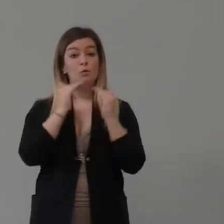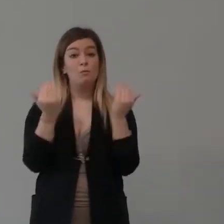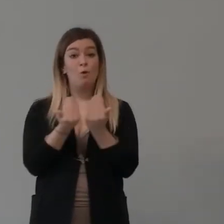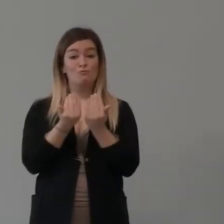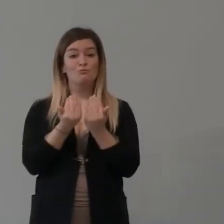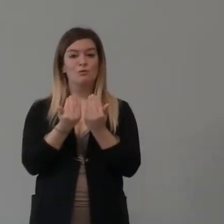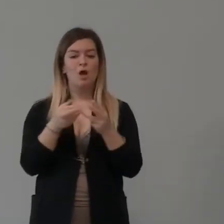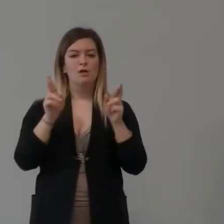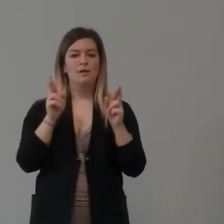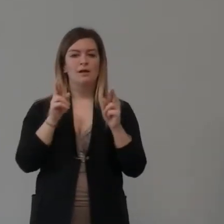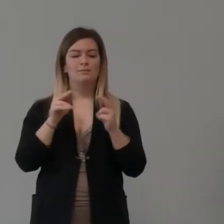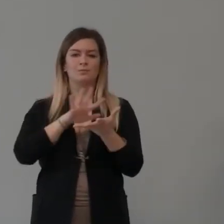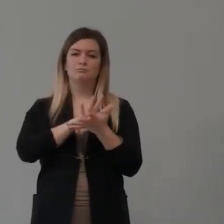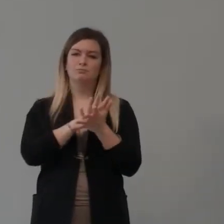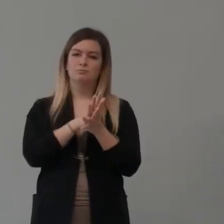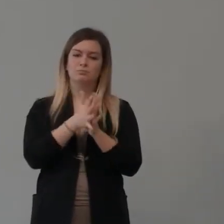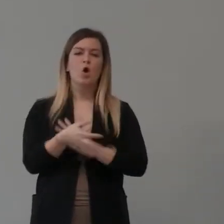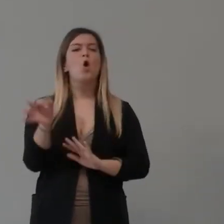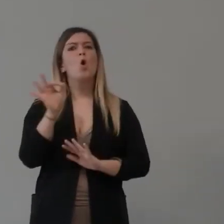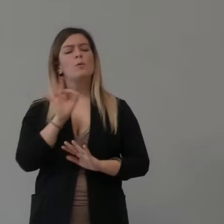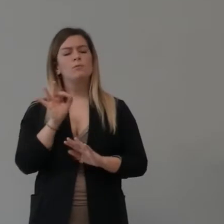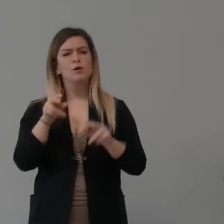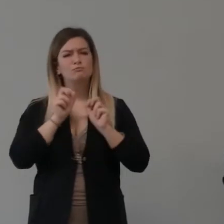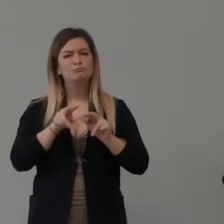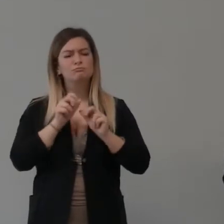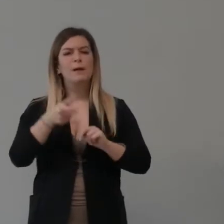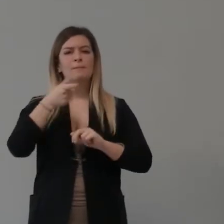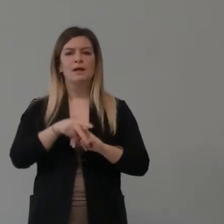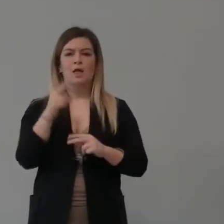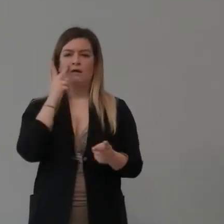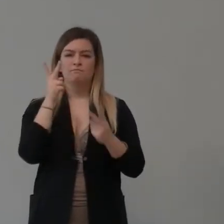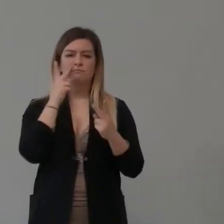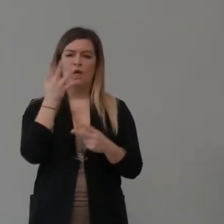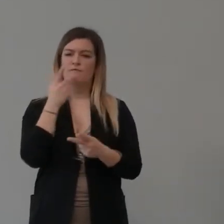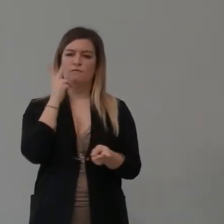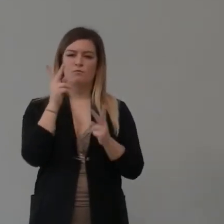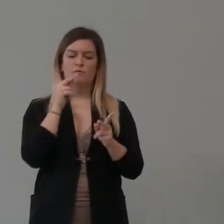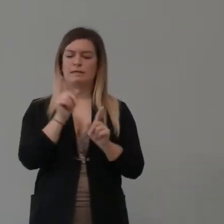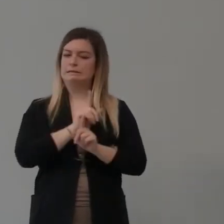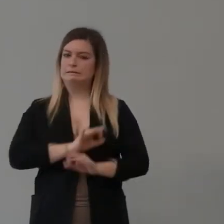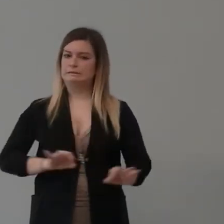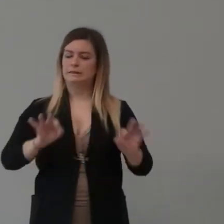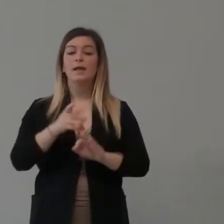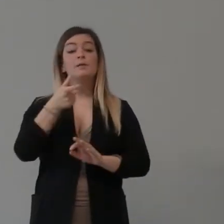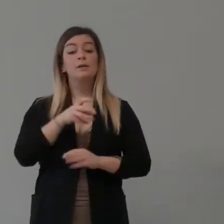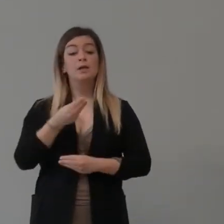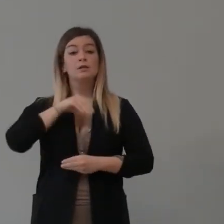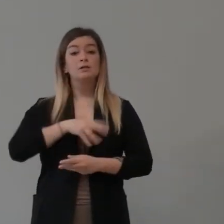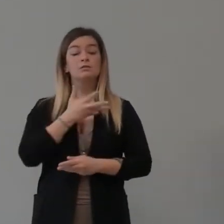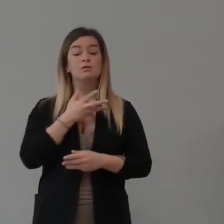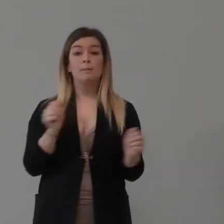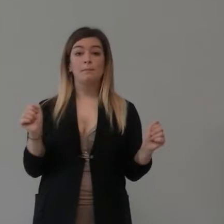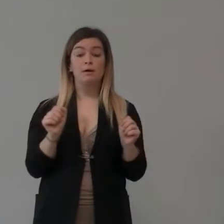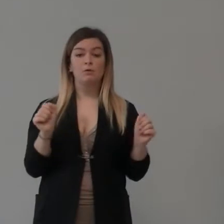Oppure corri ma non puoi vedere molto? Non puoi vedere molto perché temi di scoprire un